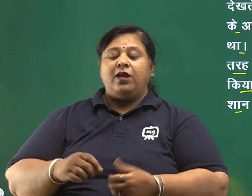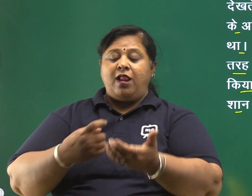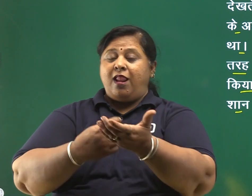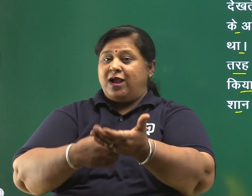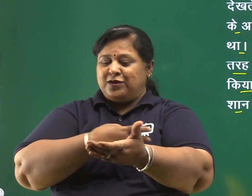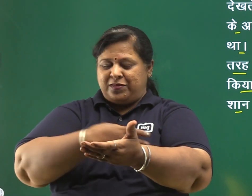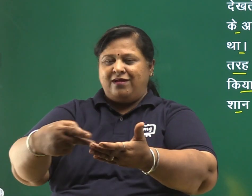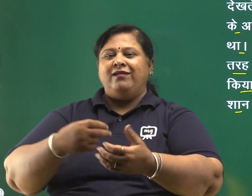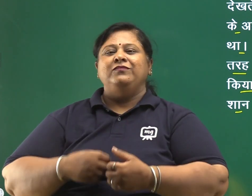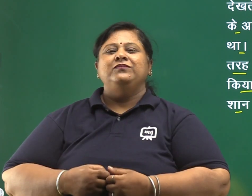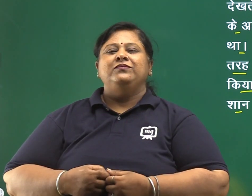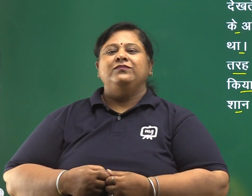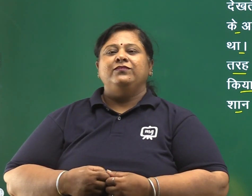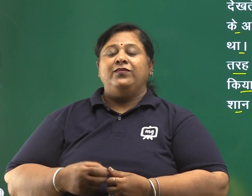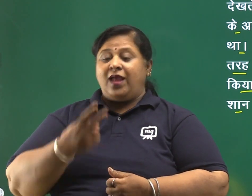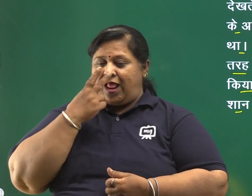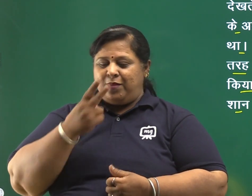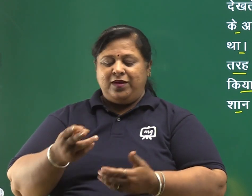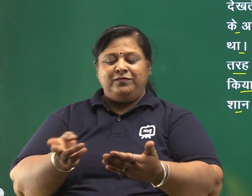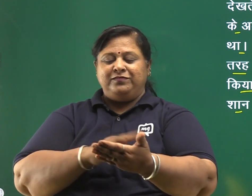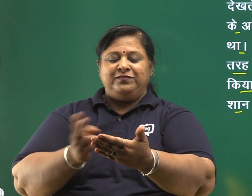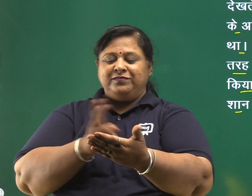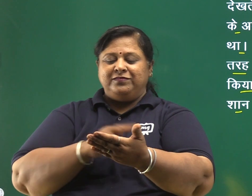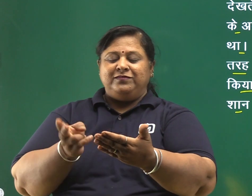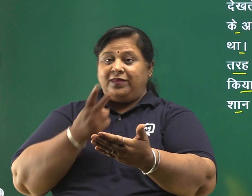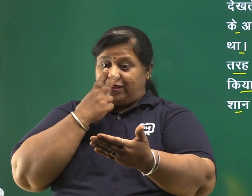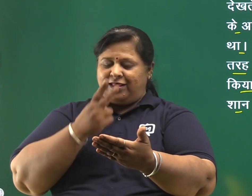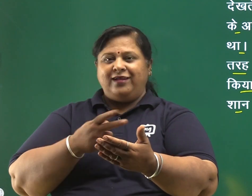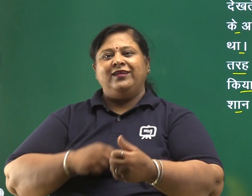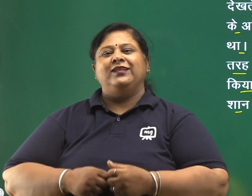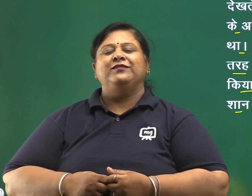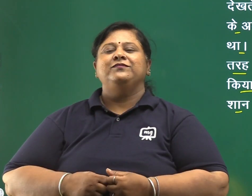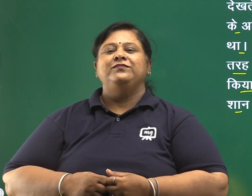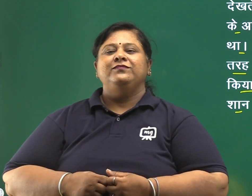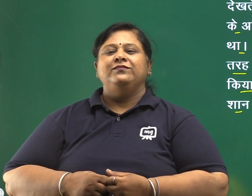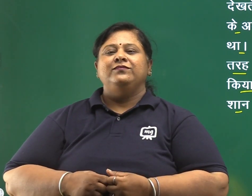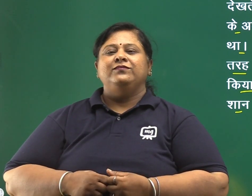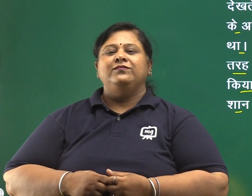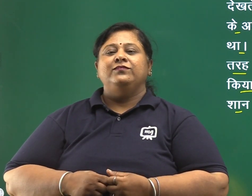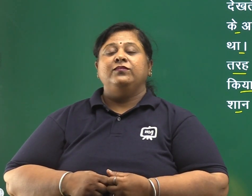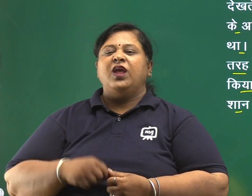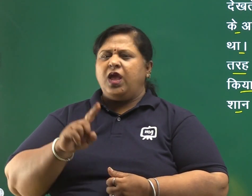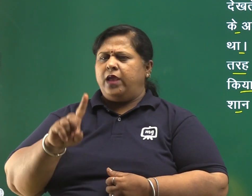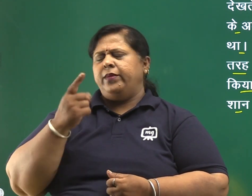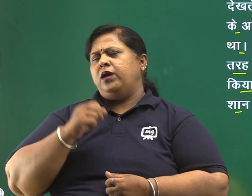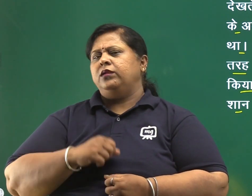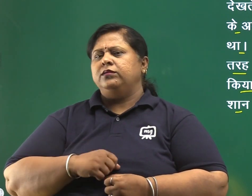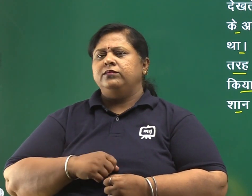राजप्पा का एल्बम देखते थे। एक बार